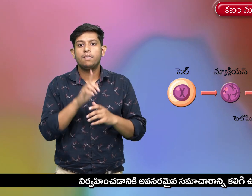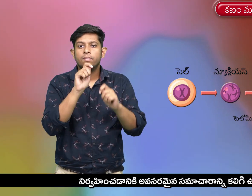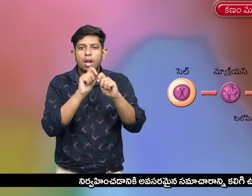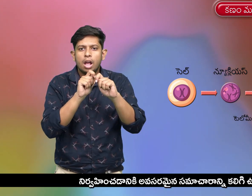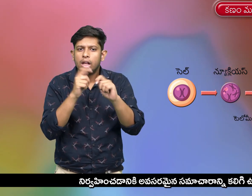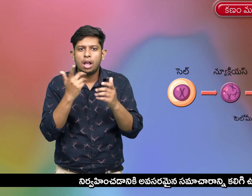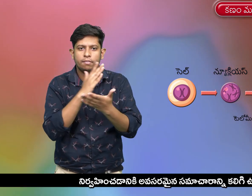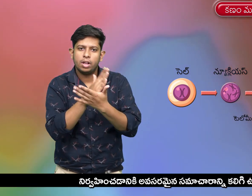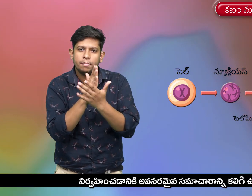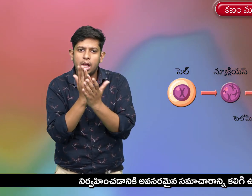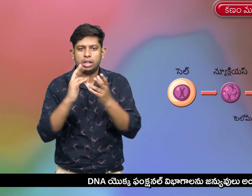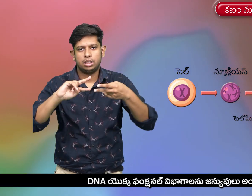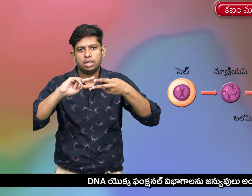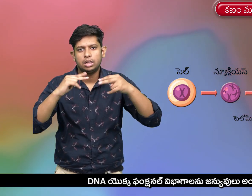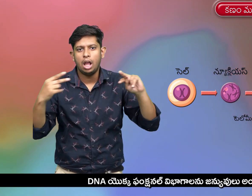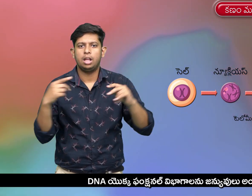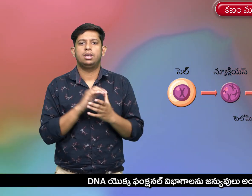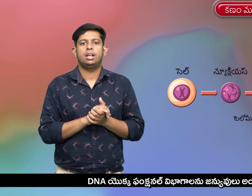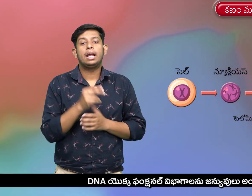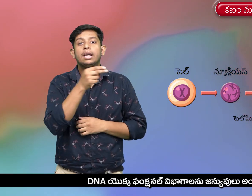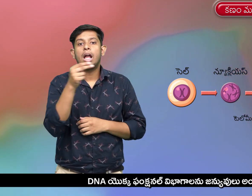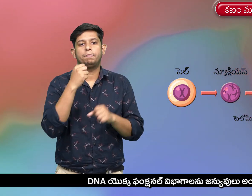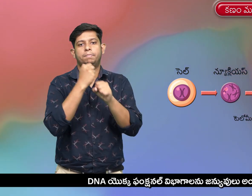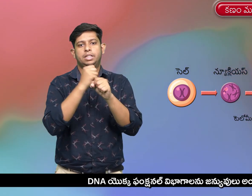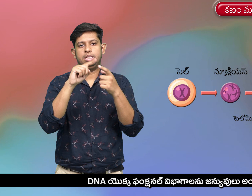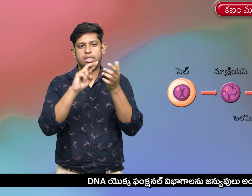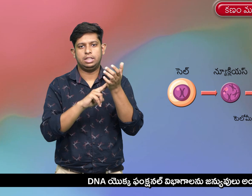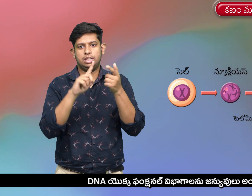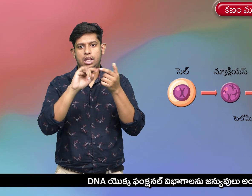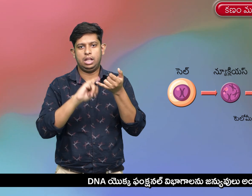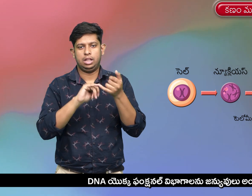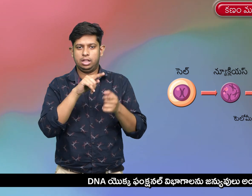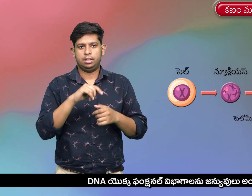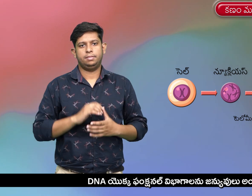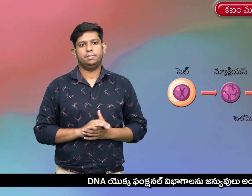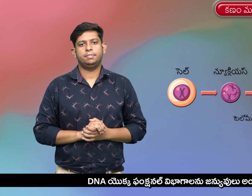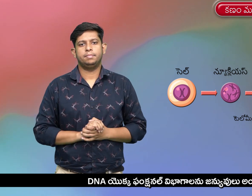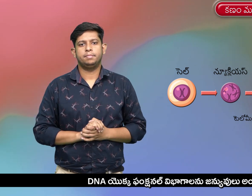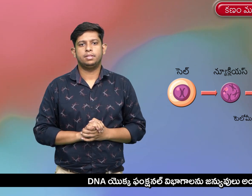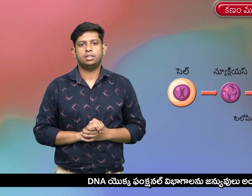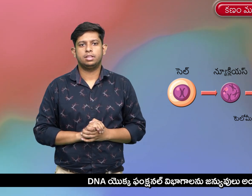ఉంటాయి. డిఎన్ఏ యొక్క ఫంక్షనల్ విభాగాలను జన్యువులు అంటారు.